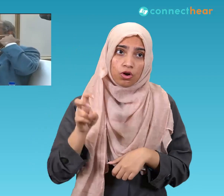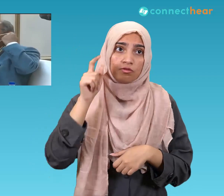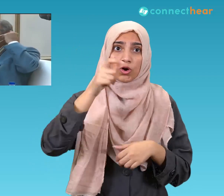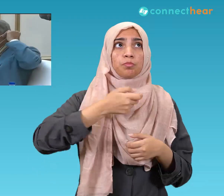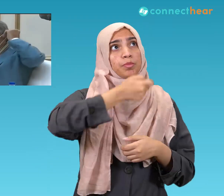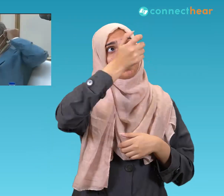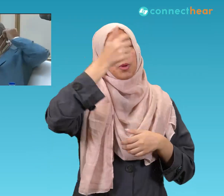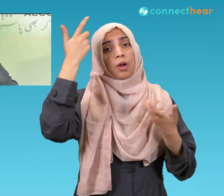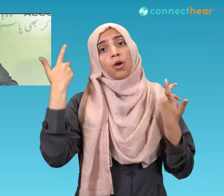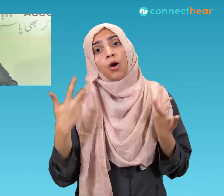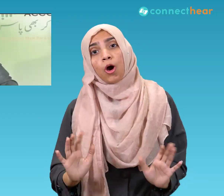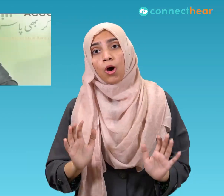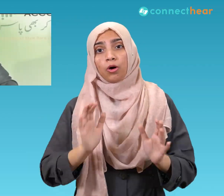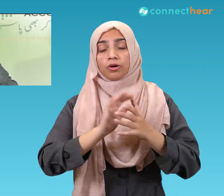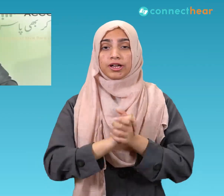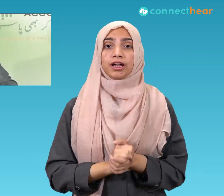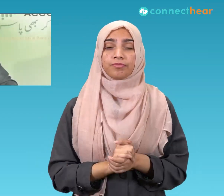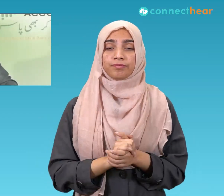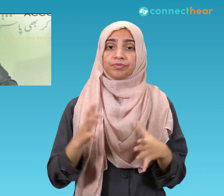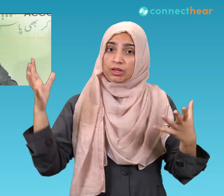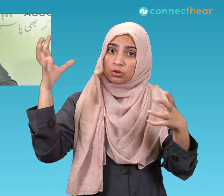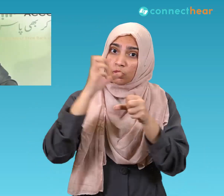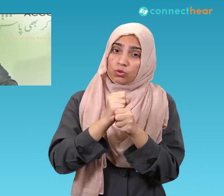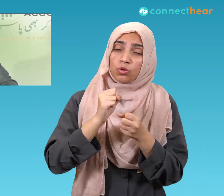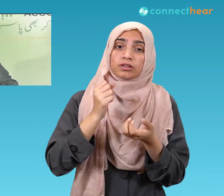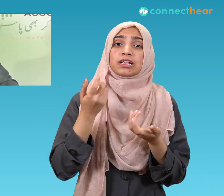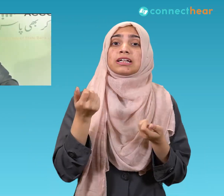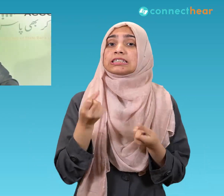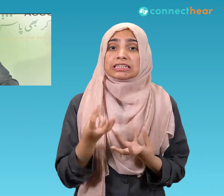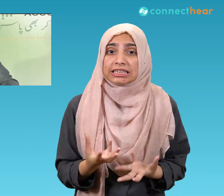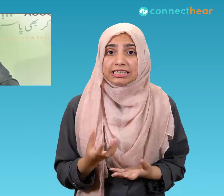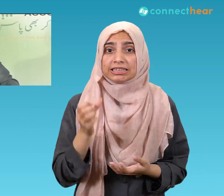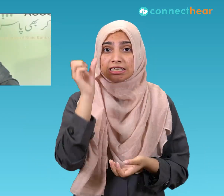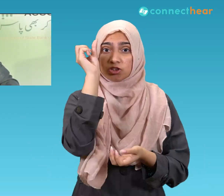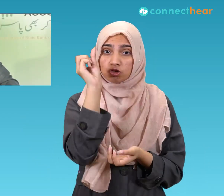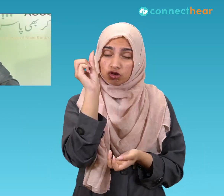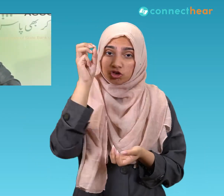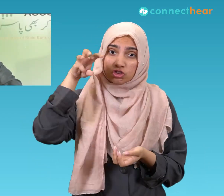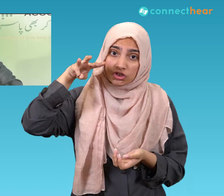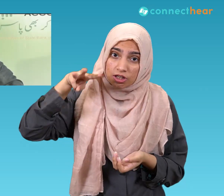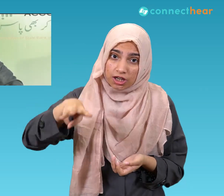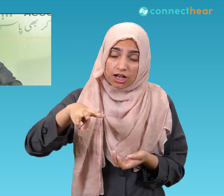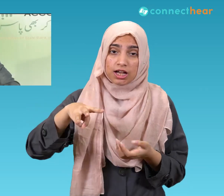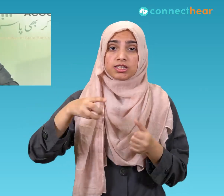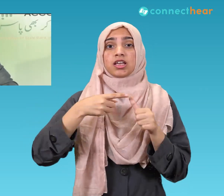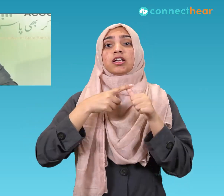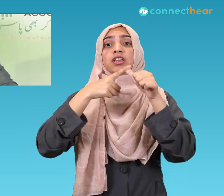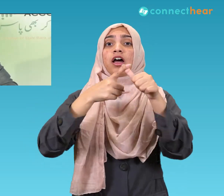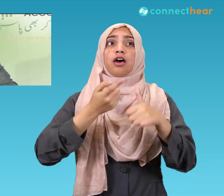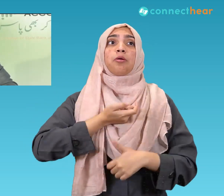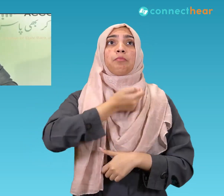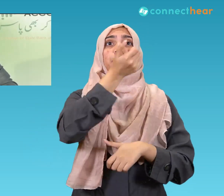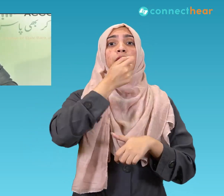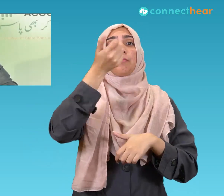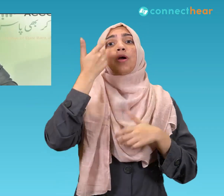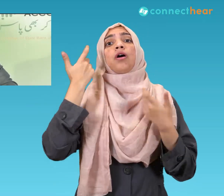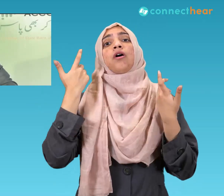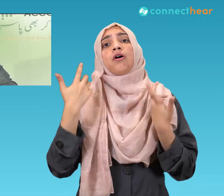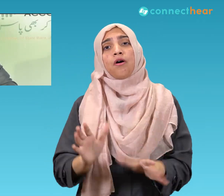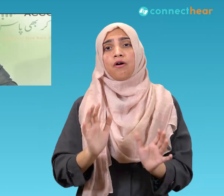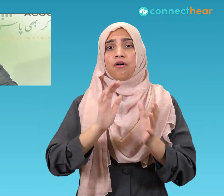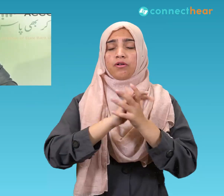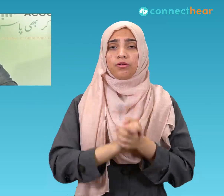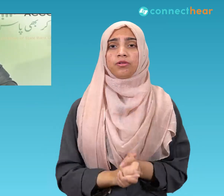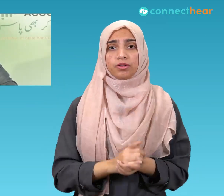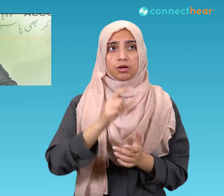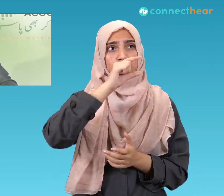ٹوٹل 6,000 ارب روپے قرضوں کی قسطیں دے بیٹھے ہیں ابھی تک. تو یہ